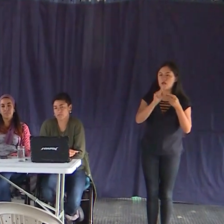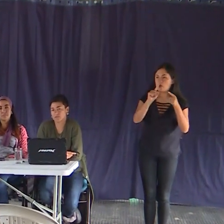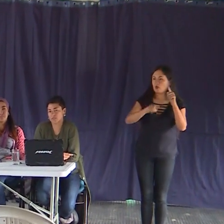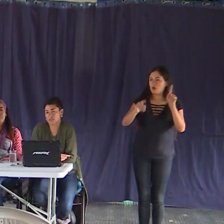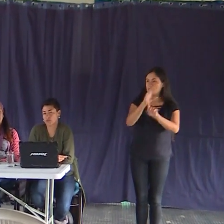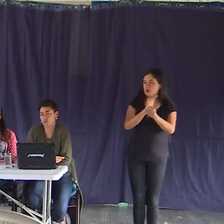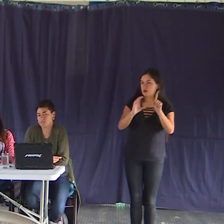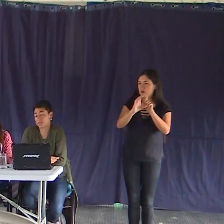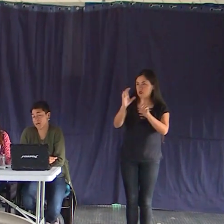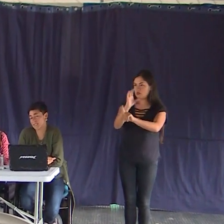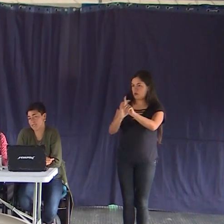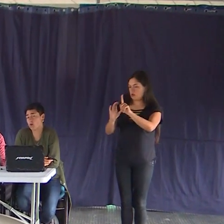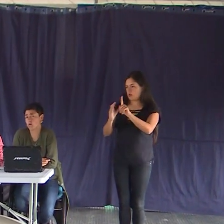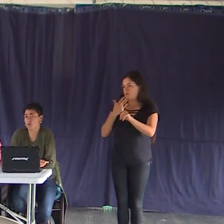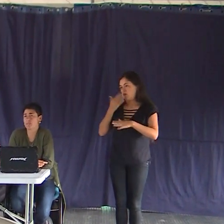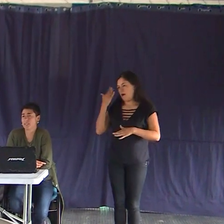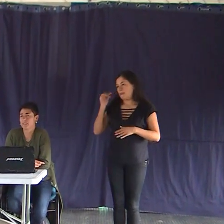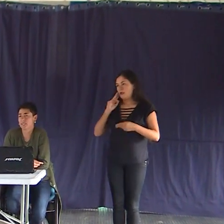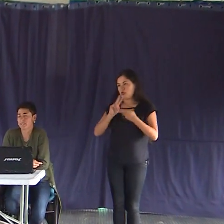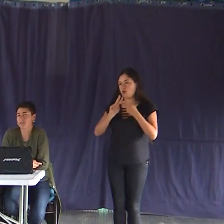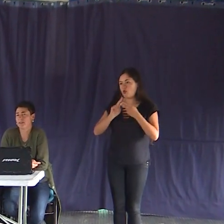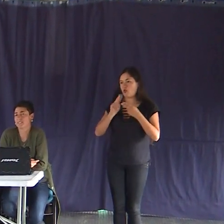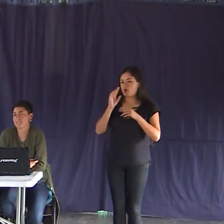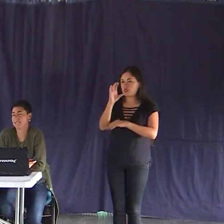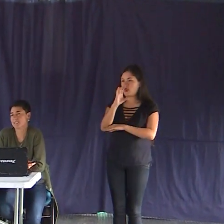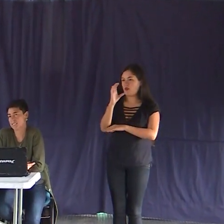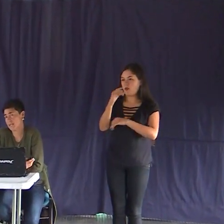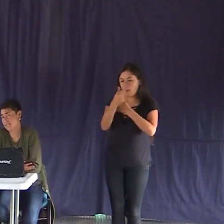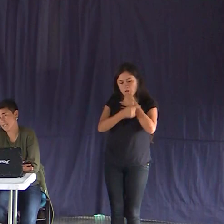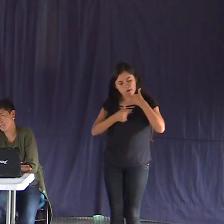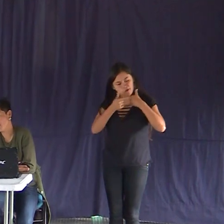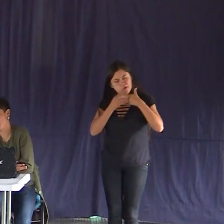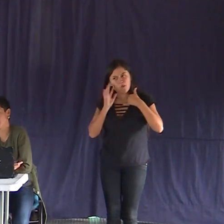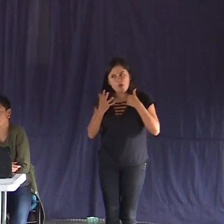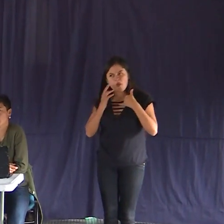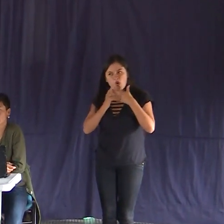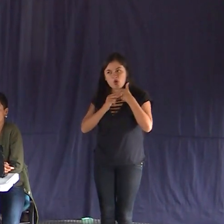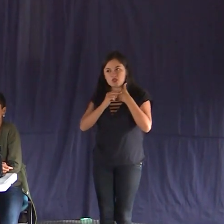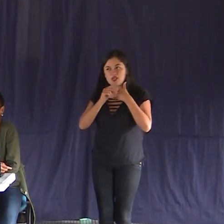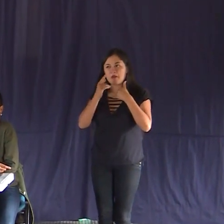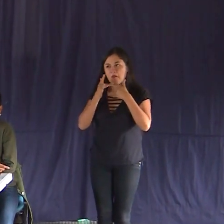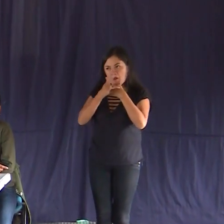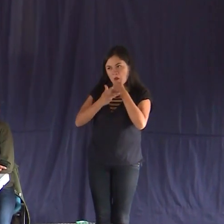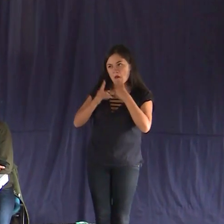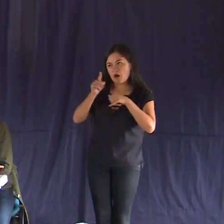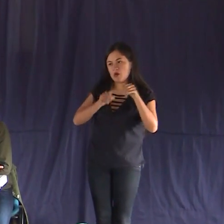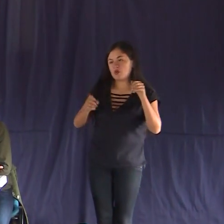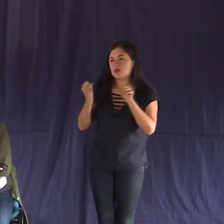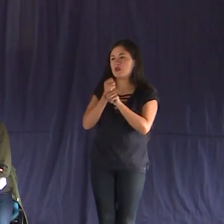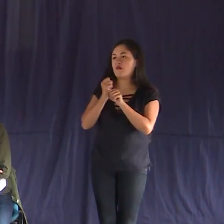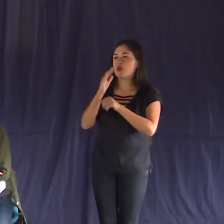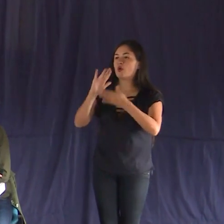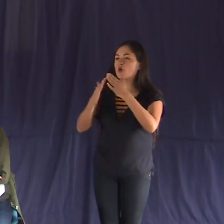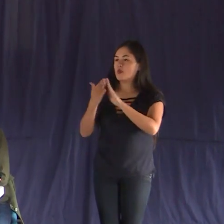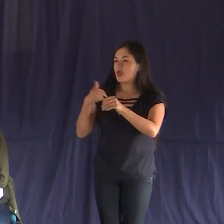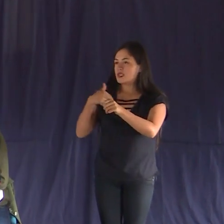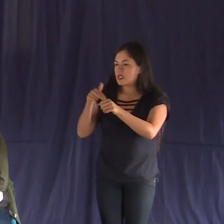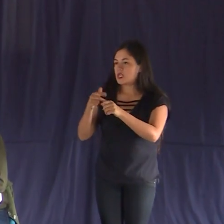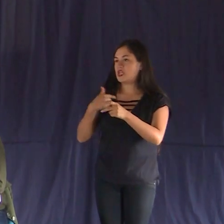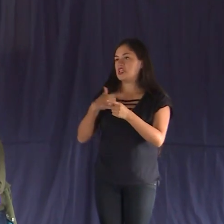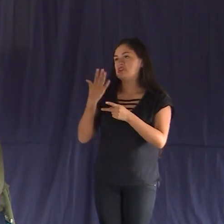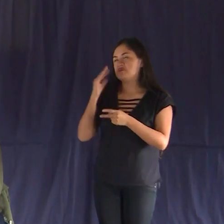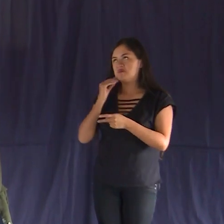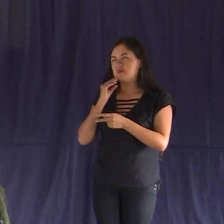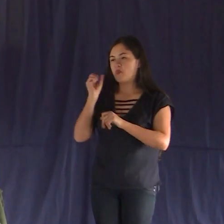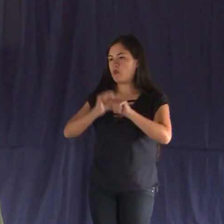pues, de conocer parte de Colombia y realizar diferentes proyectos con comunidades indígenas,